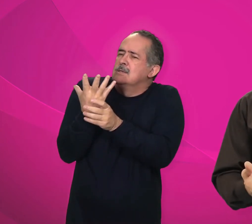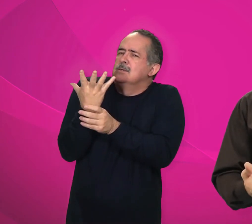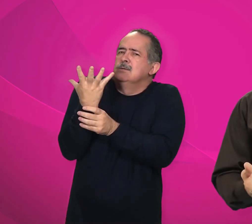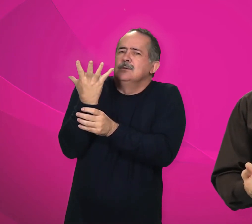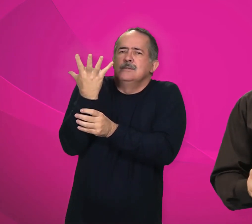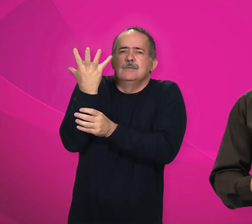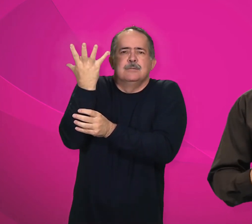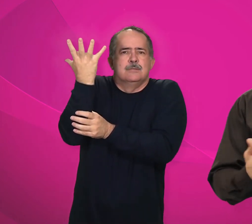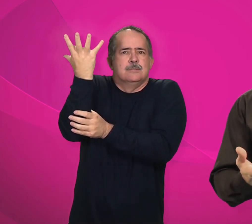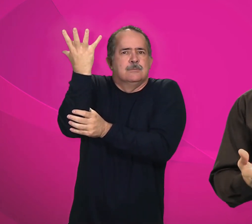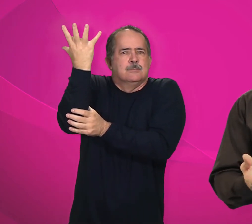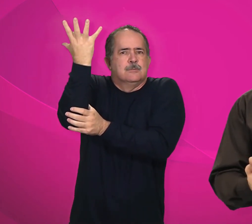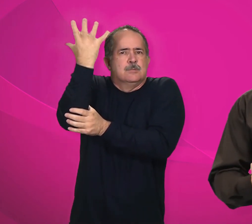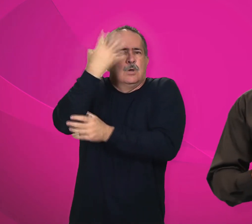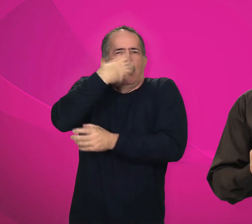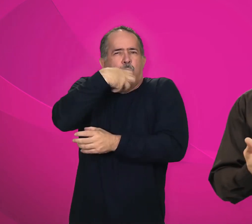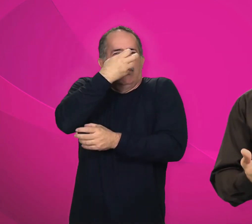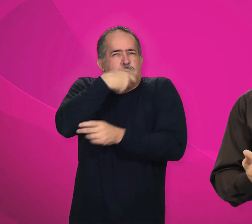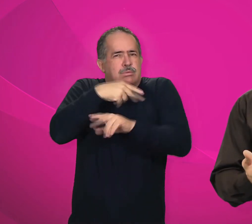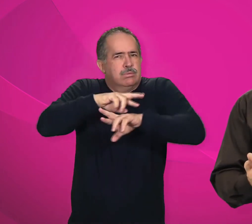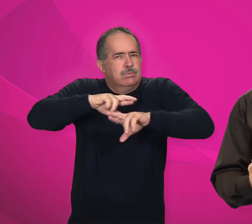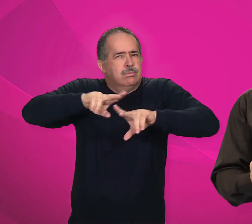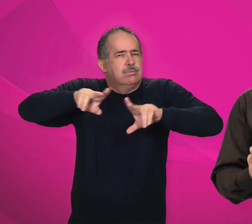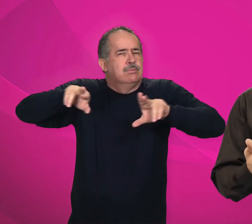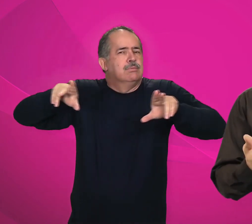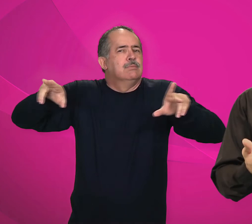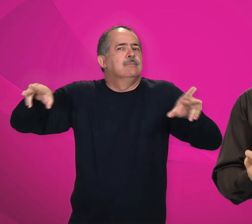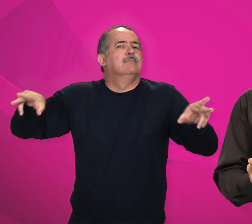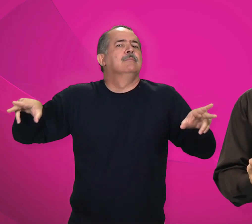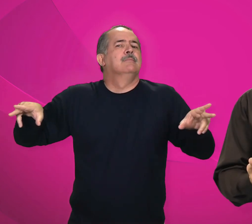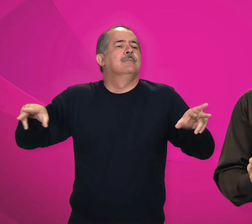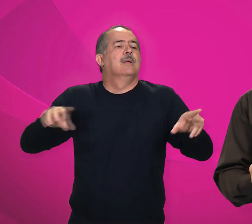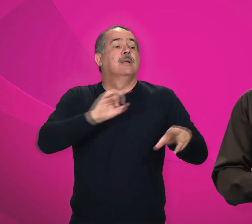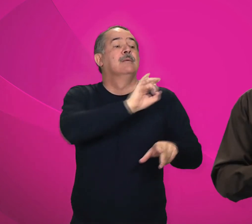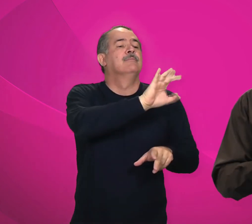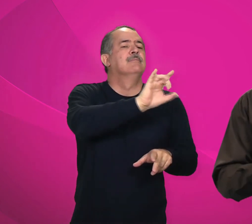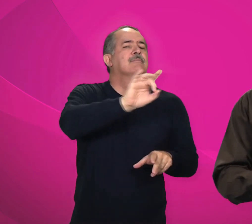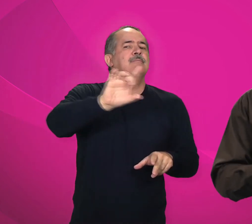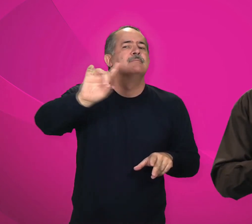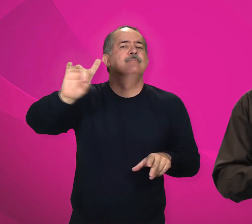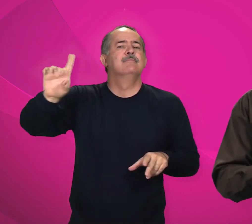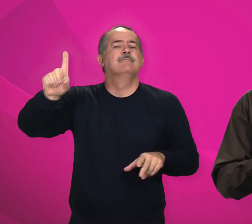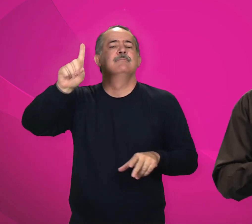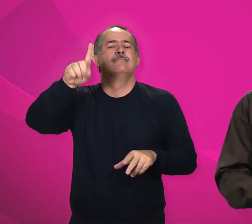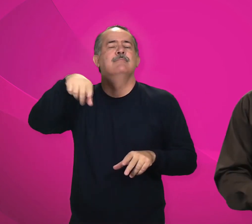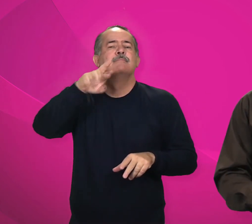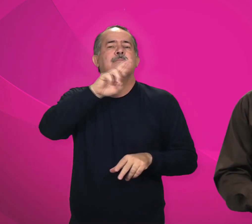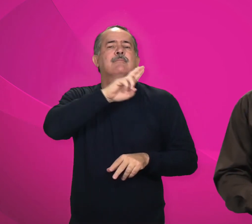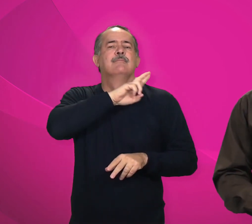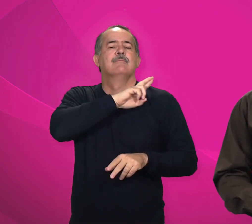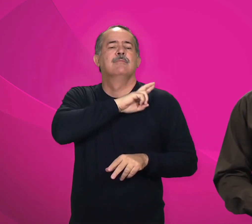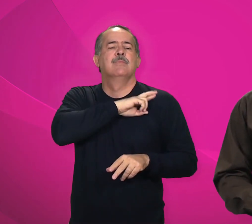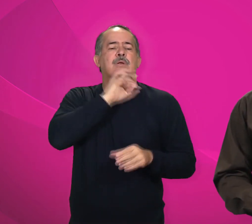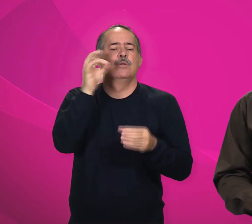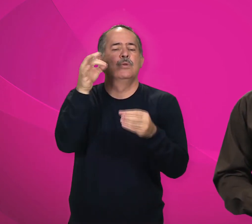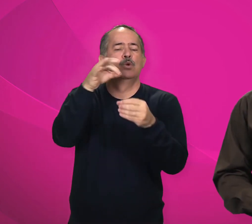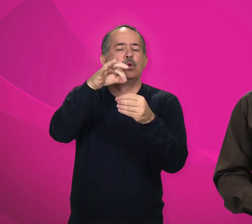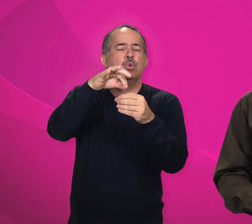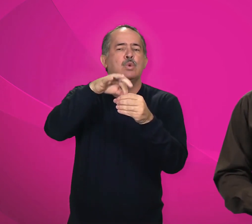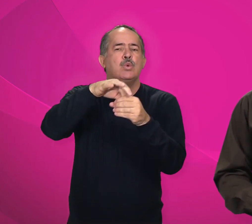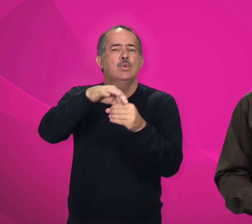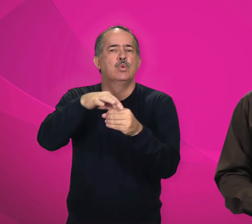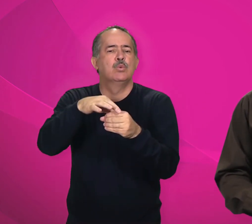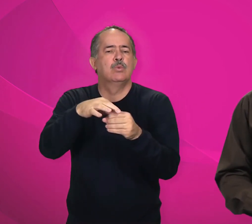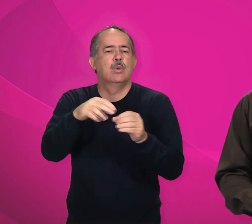semente germinar, nascer, crescer, dar frutos. Cada um de nós é